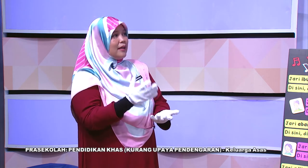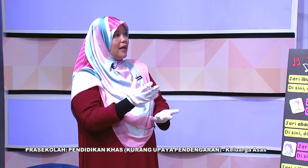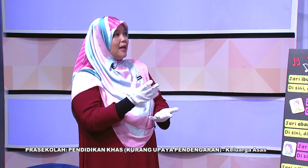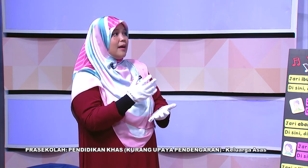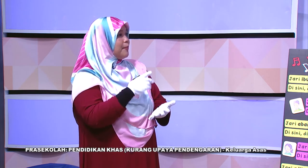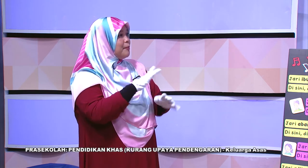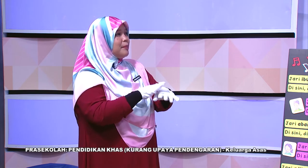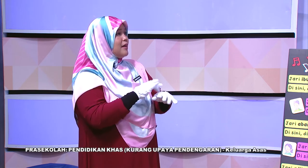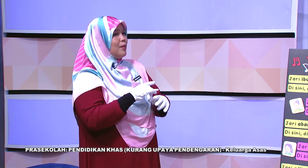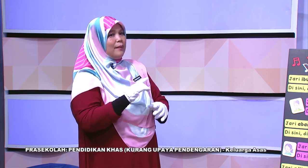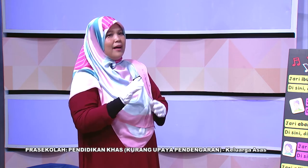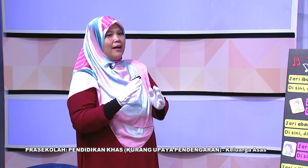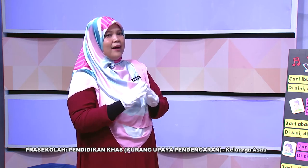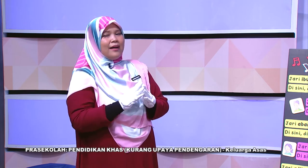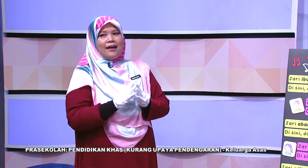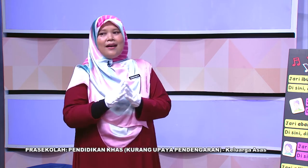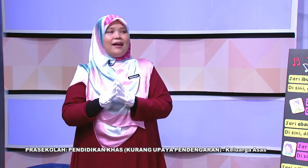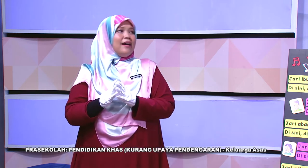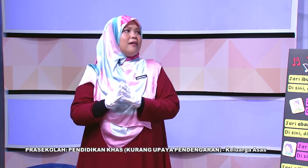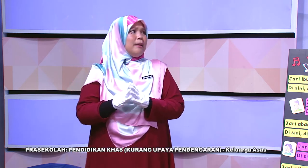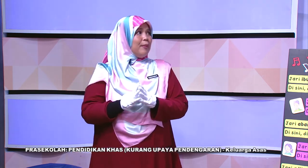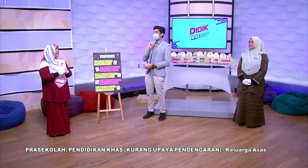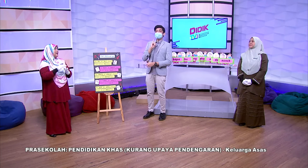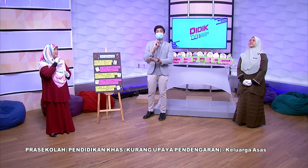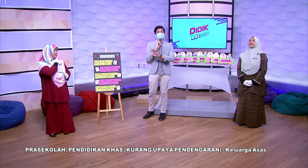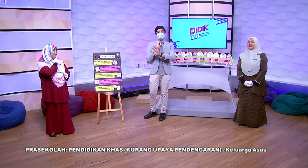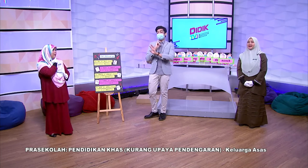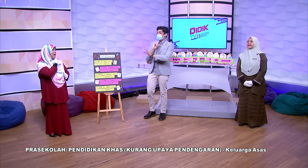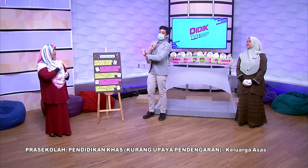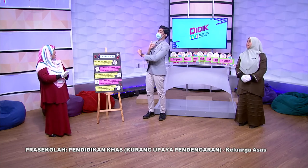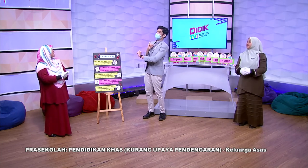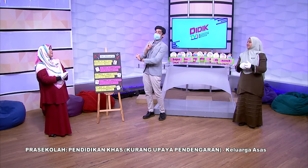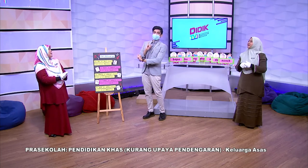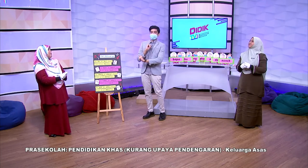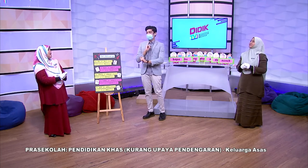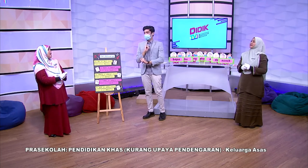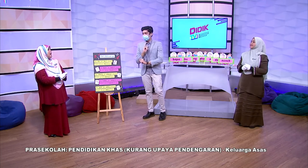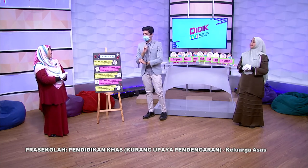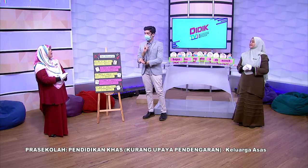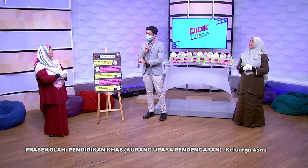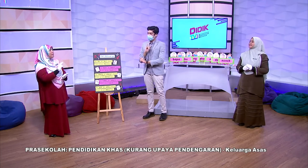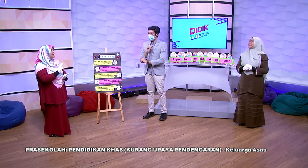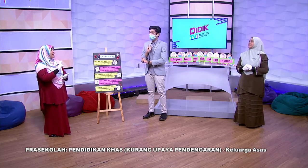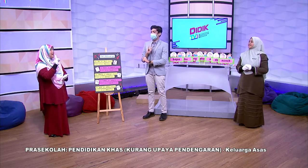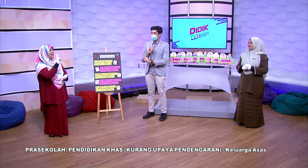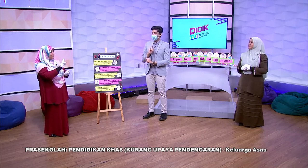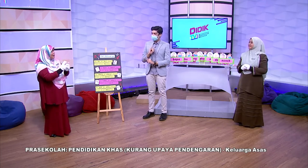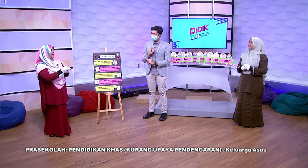pagi up ke rumah Bang ibu-ibu mama mama umi Halo